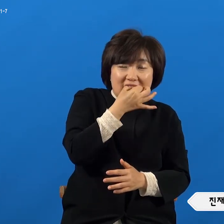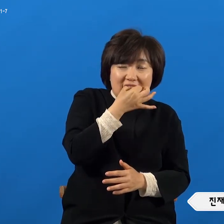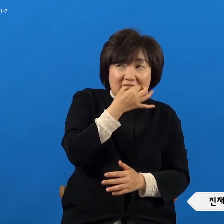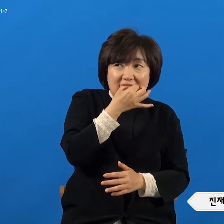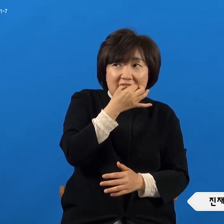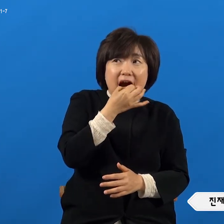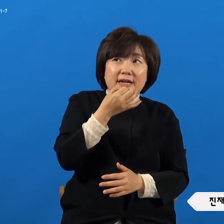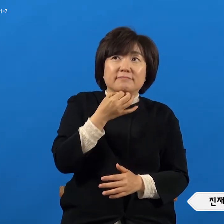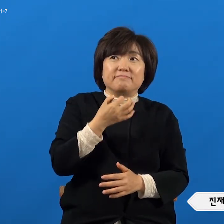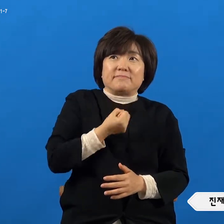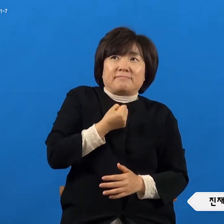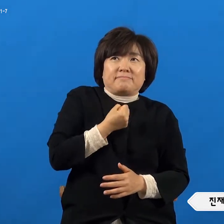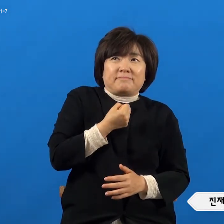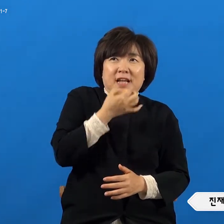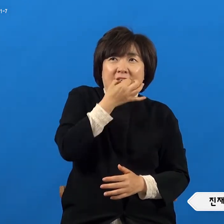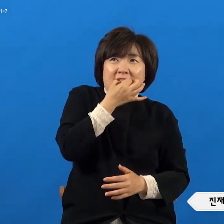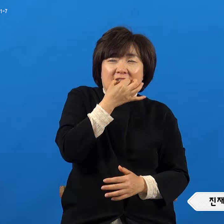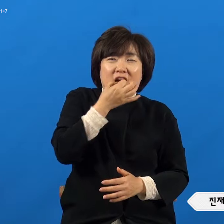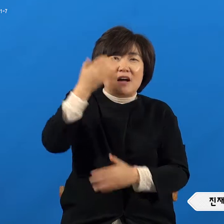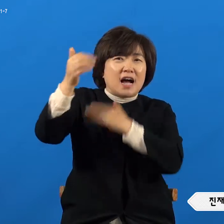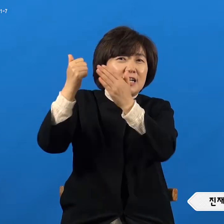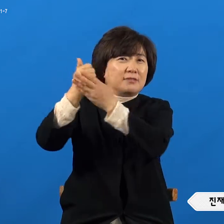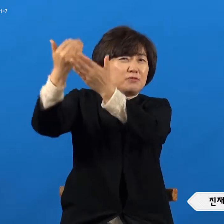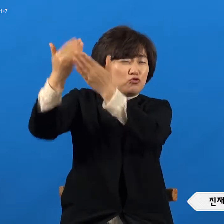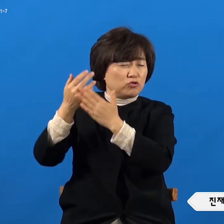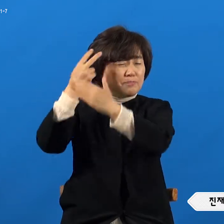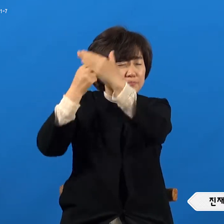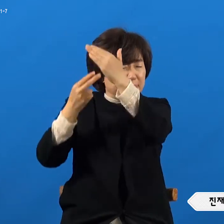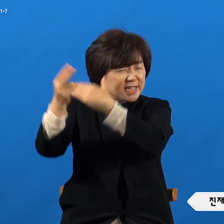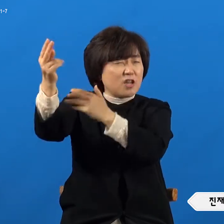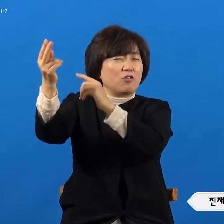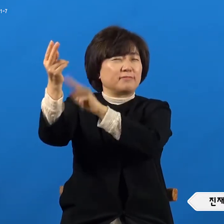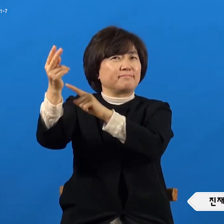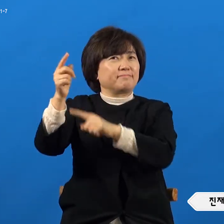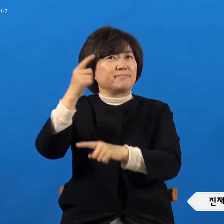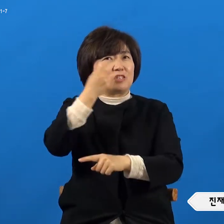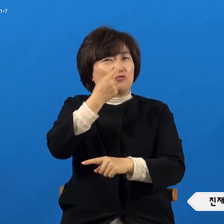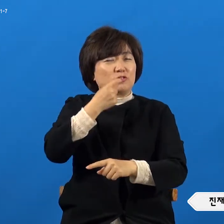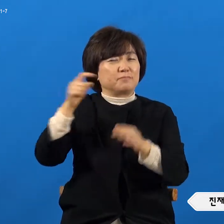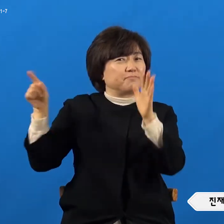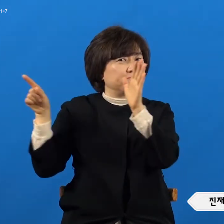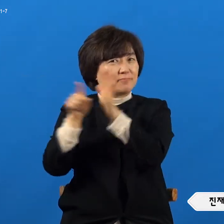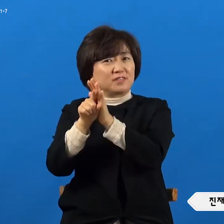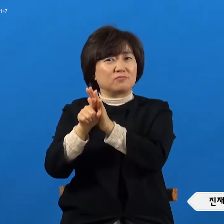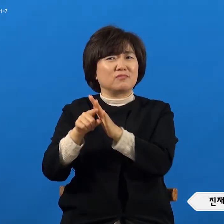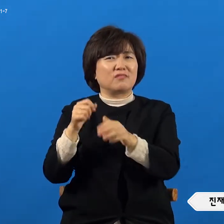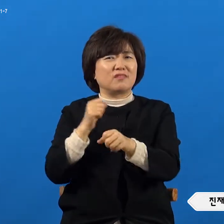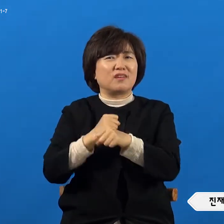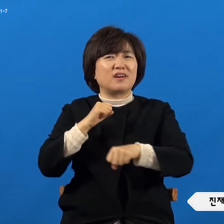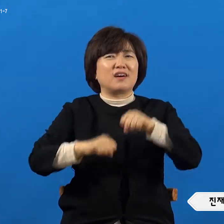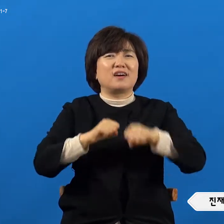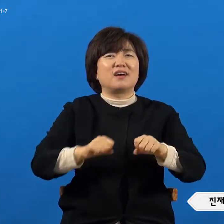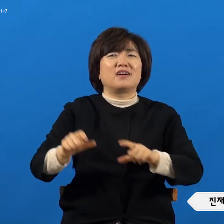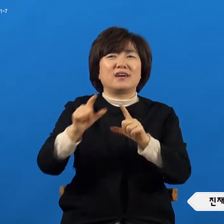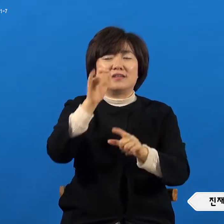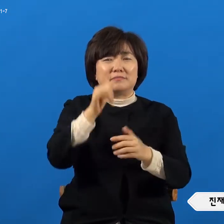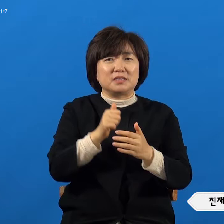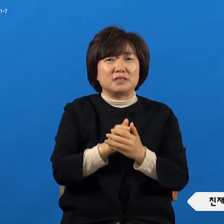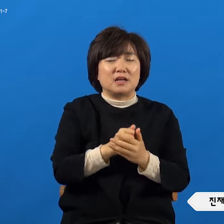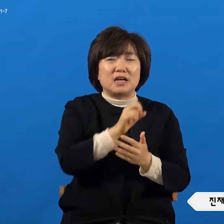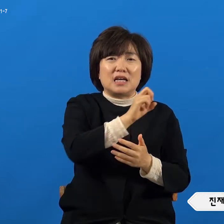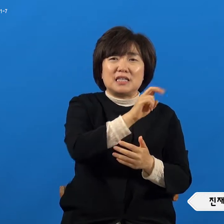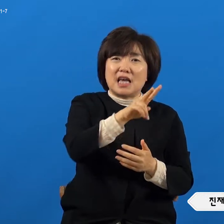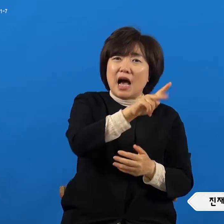것처럼 착각하고 앞에 나가 진행하는 경우도 있습니다. 과연 야망과